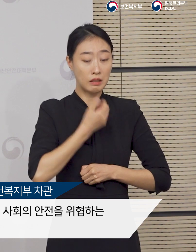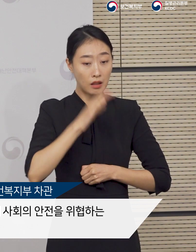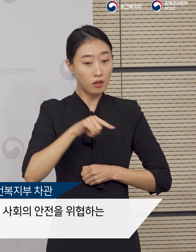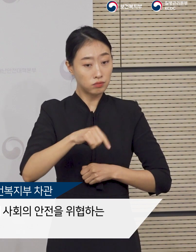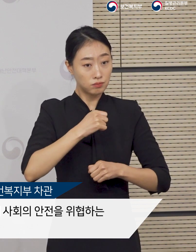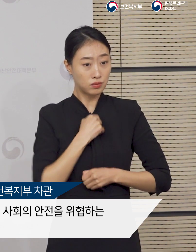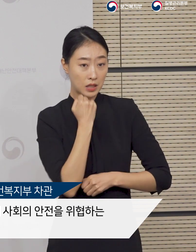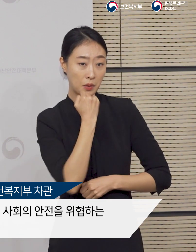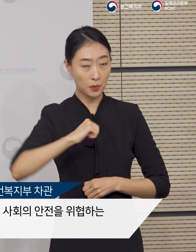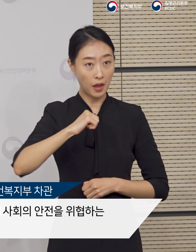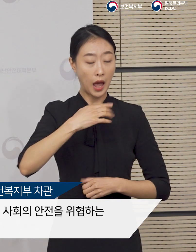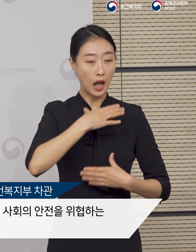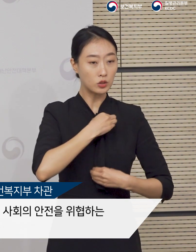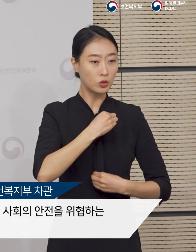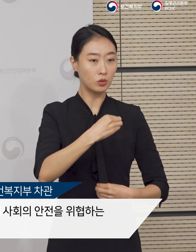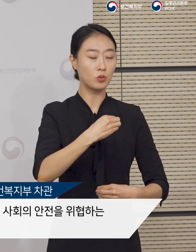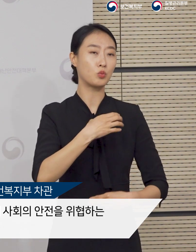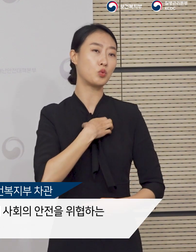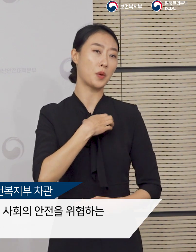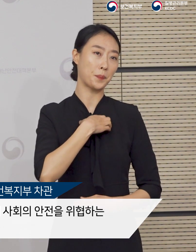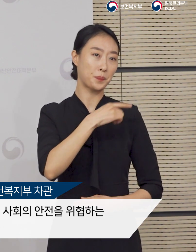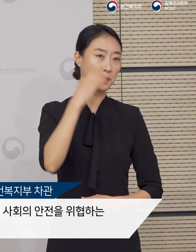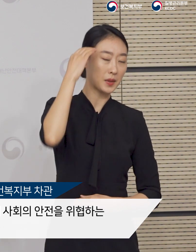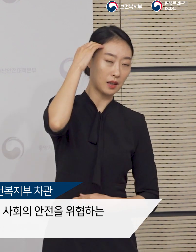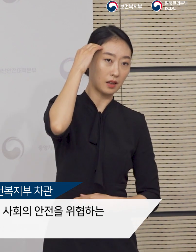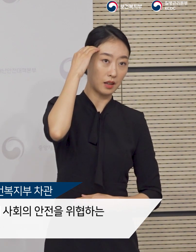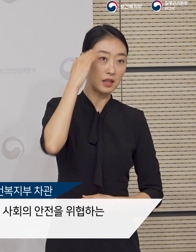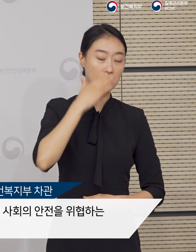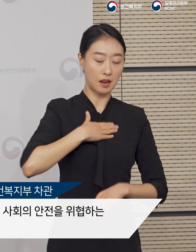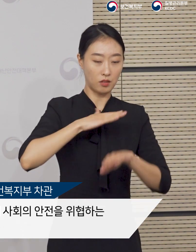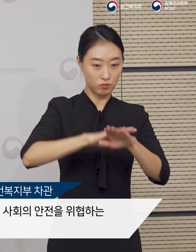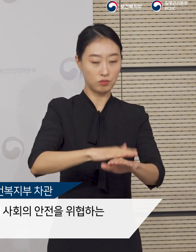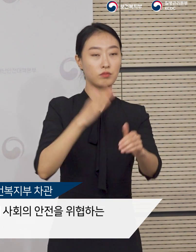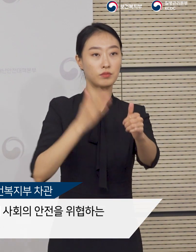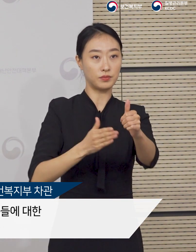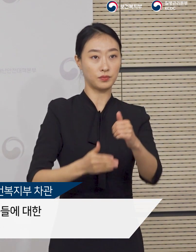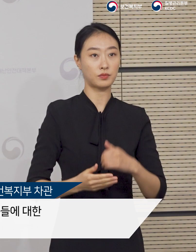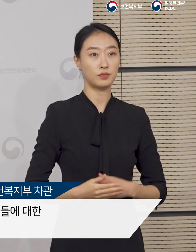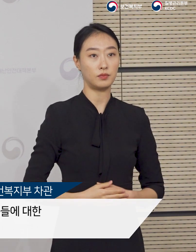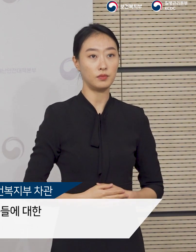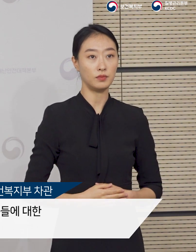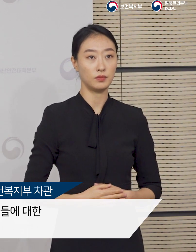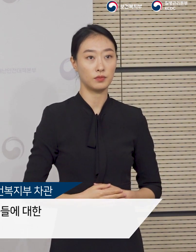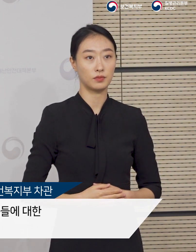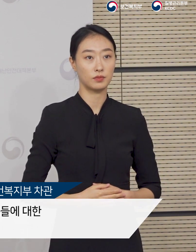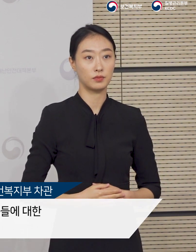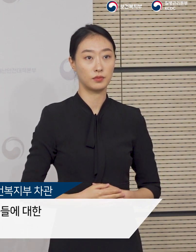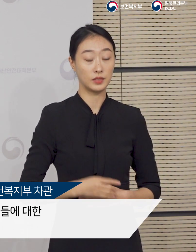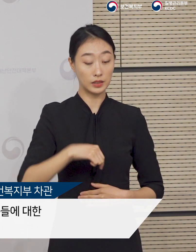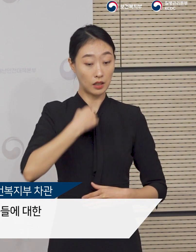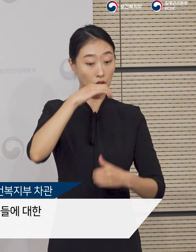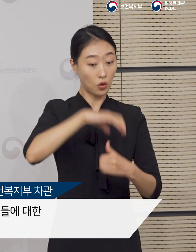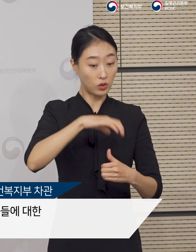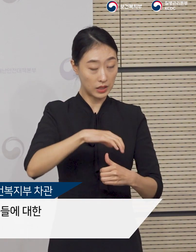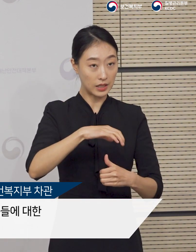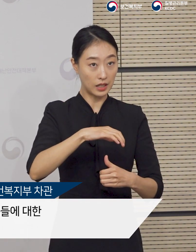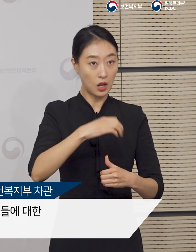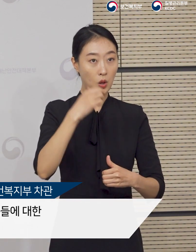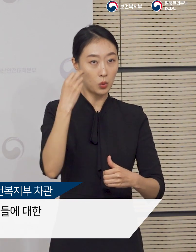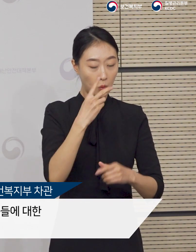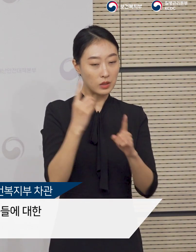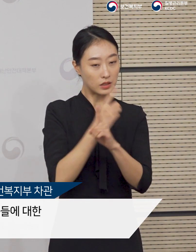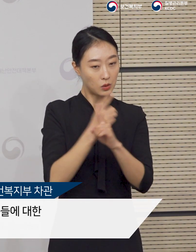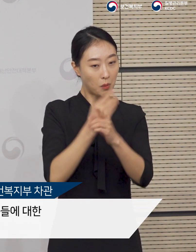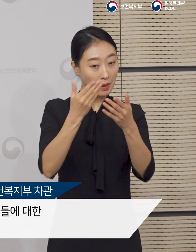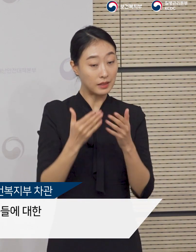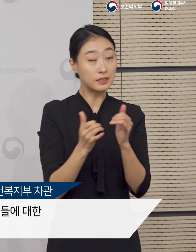사회의 안전을 위협하는 행동임을 유념해 주시기 바랍니다. 한편 자가격리 되신 분들이나 치료를 받고